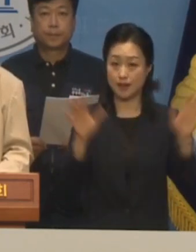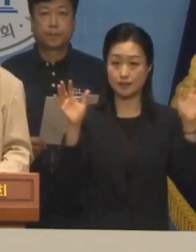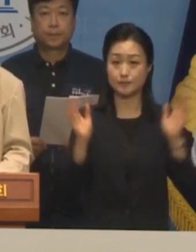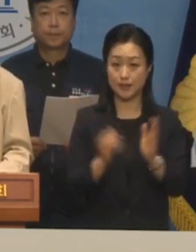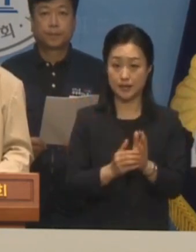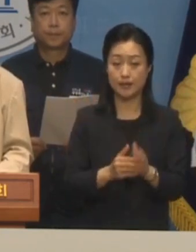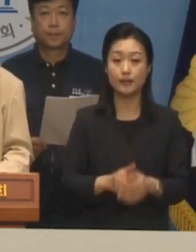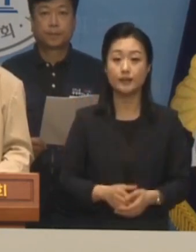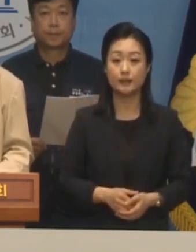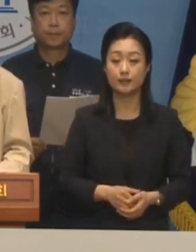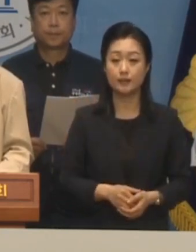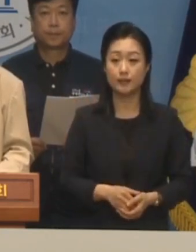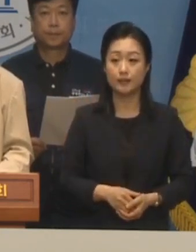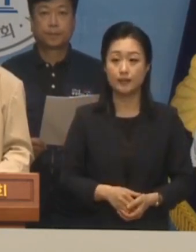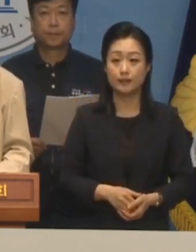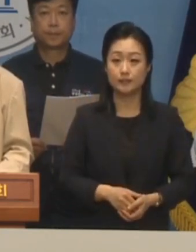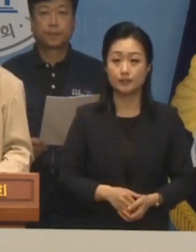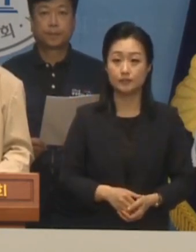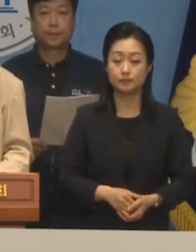손실이 났다고